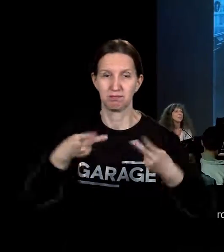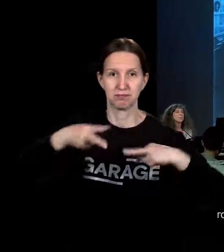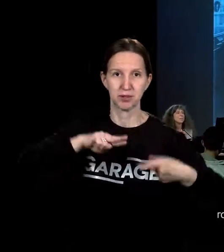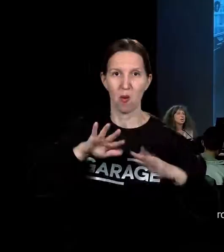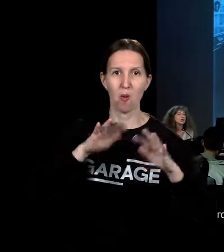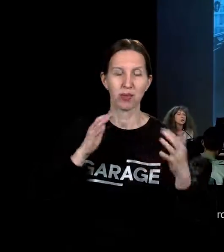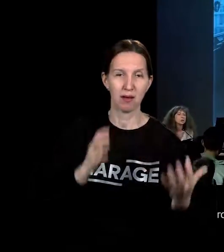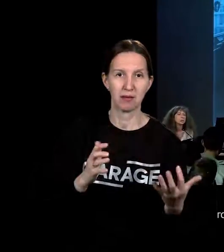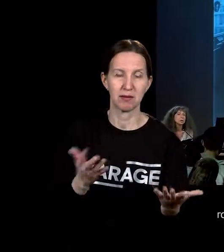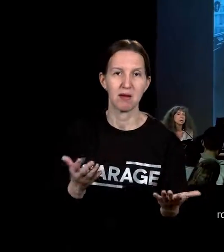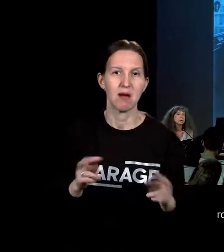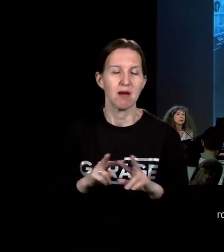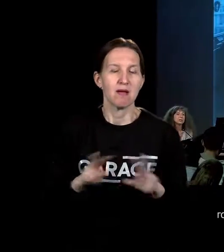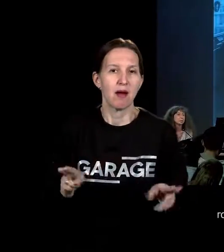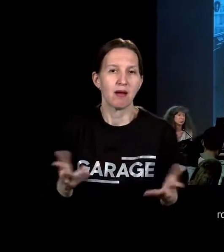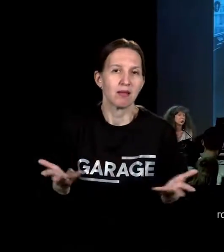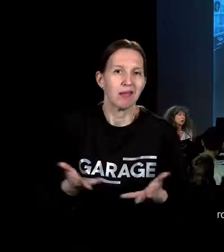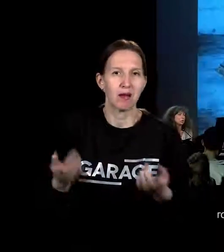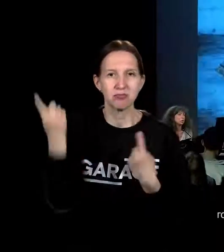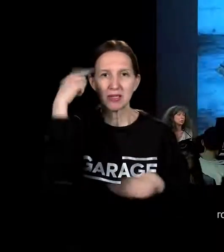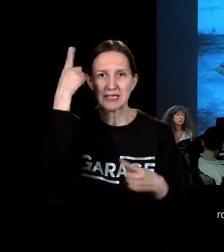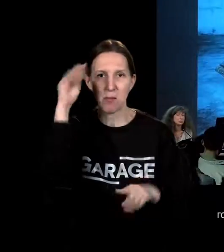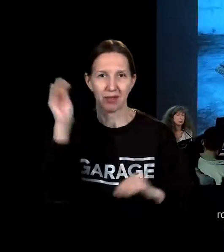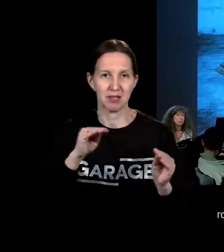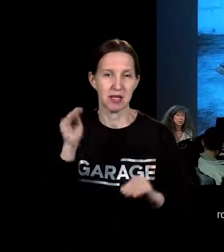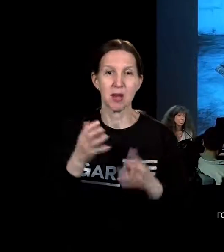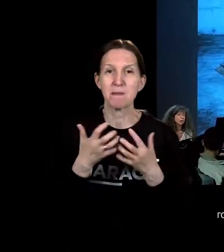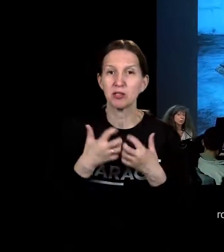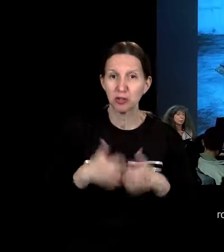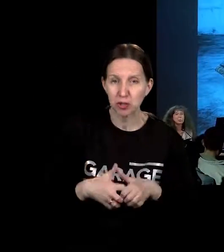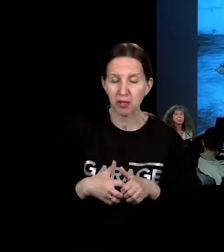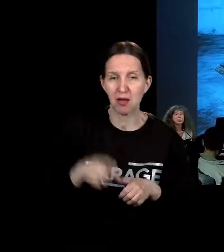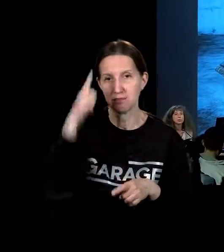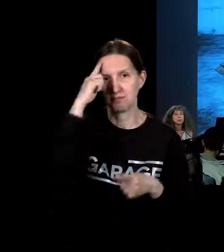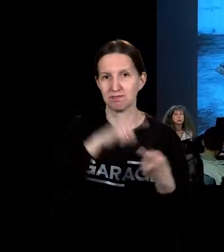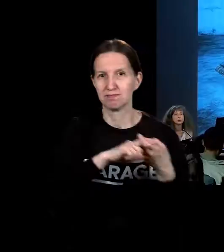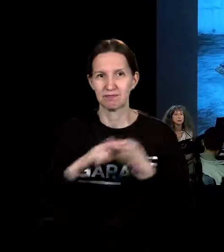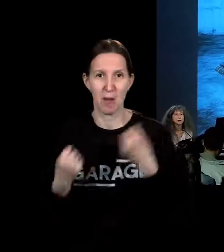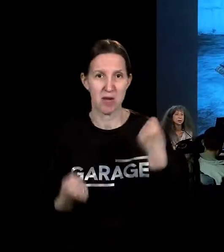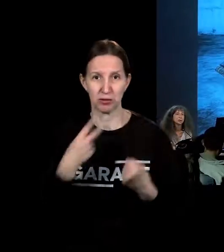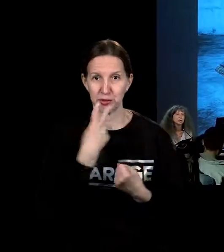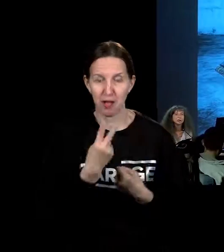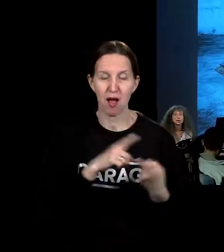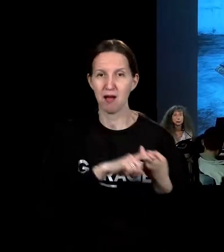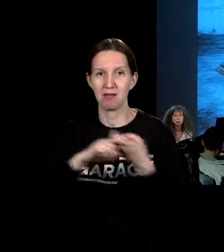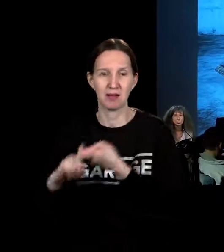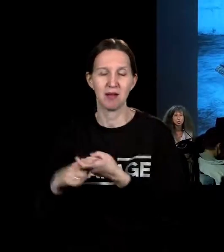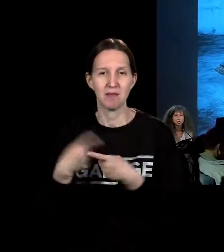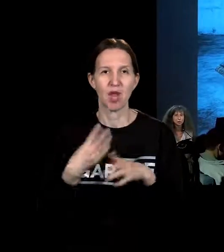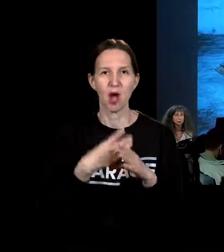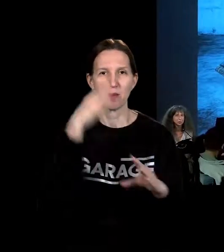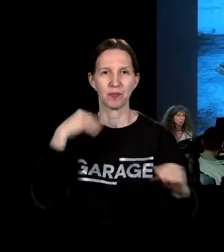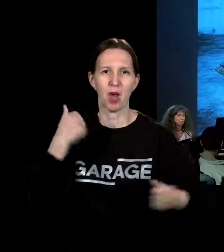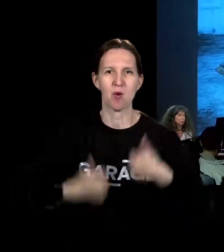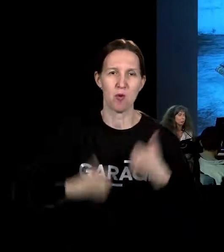изобретение. Машина, которая отсылает к машинам, гоночным машинам, но при этом выглядит машиной скорее из